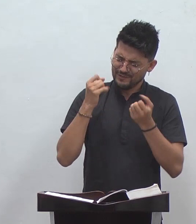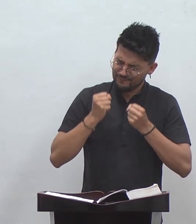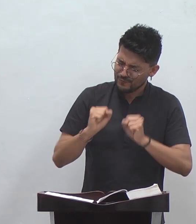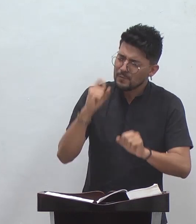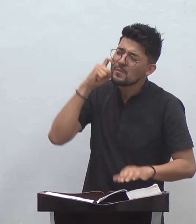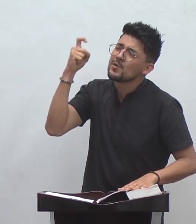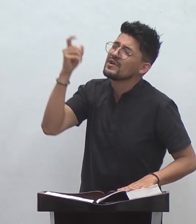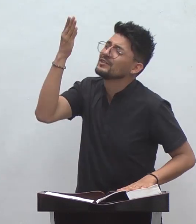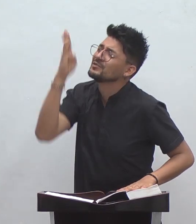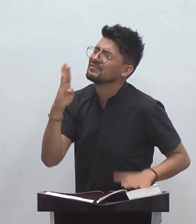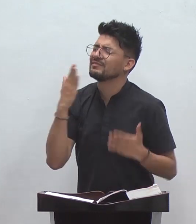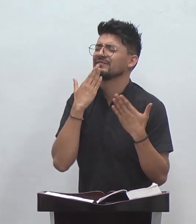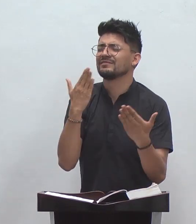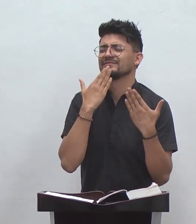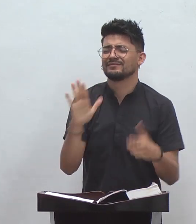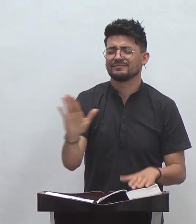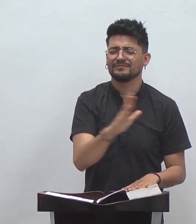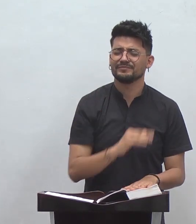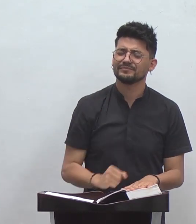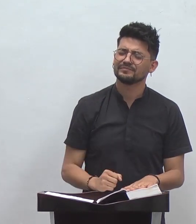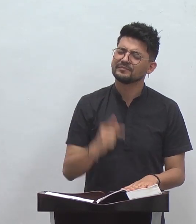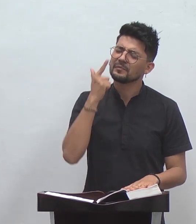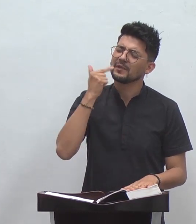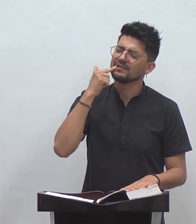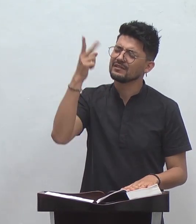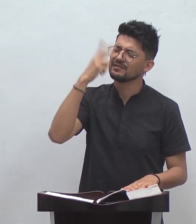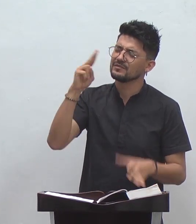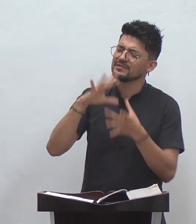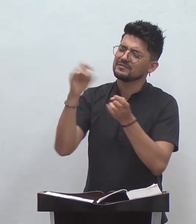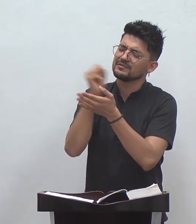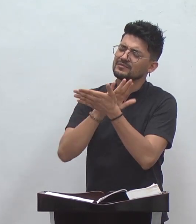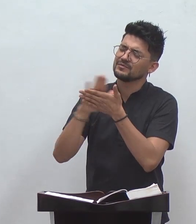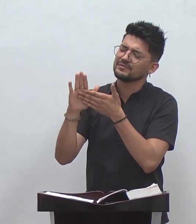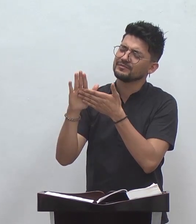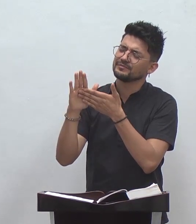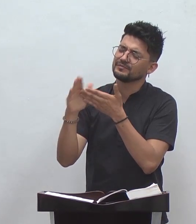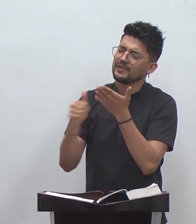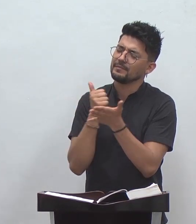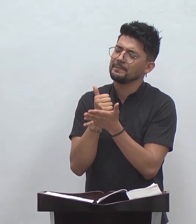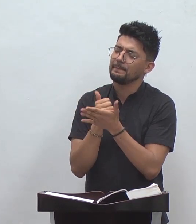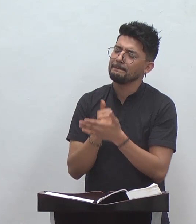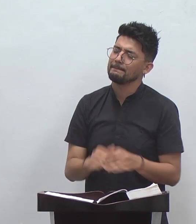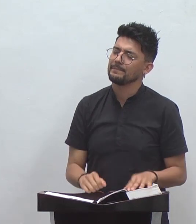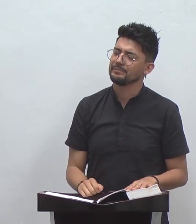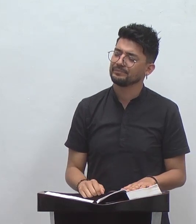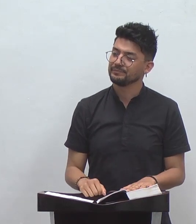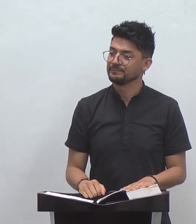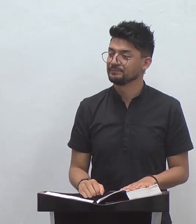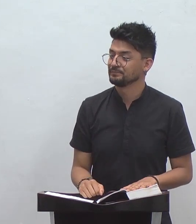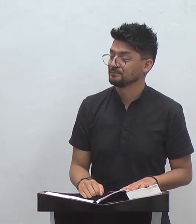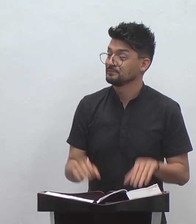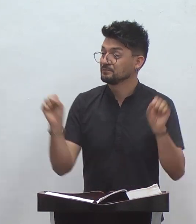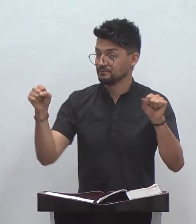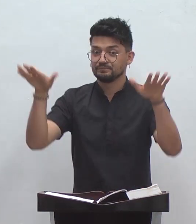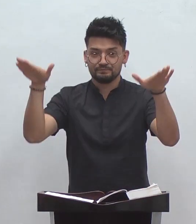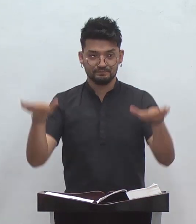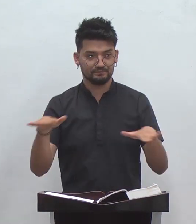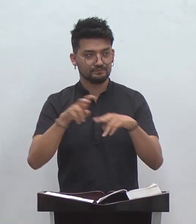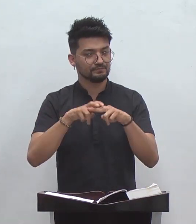porque estamos aquí esforzándonos, vinimos aquí a rendir culto y necesitamos que tu Espíritu Santo nos guíe. En el nombre de Jesús,